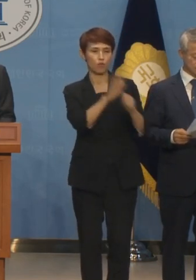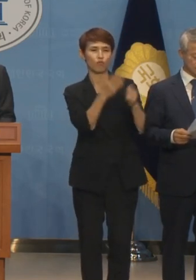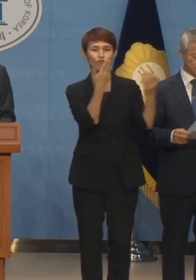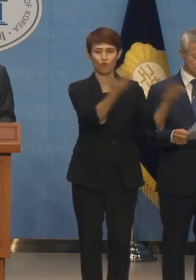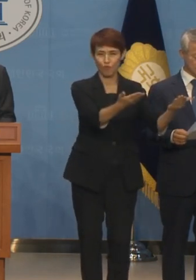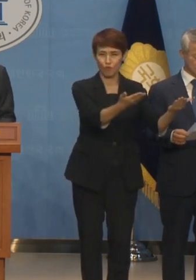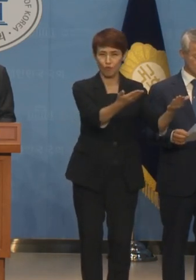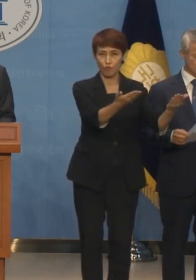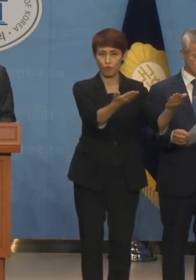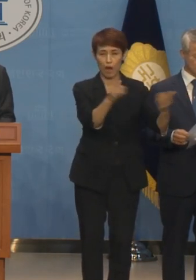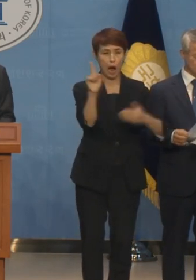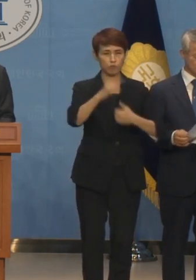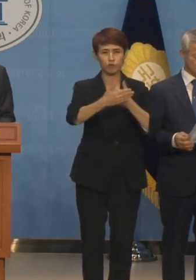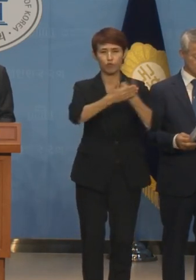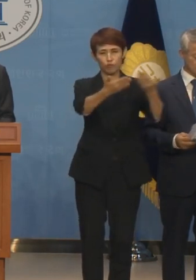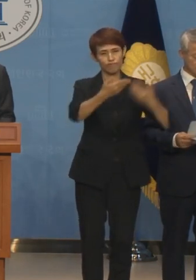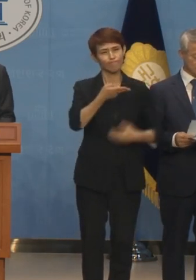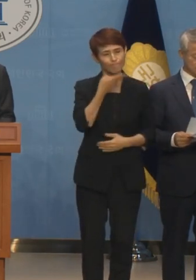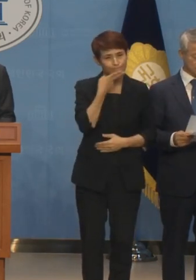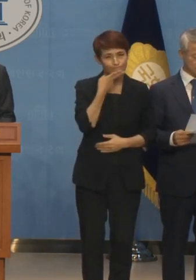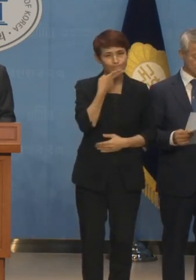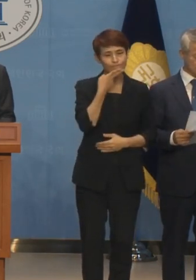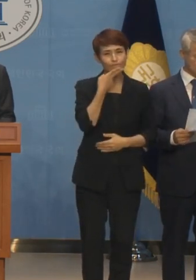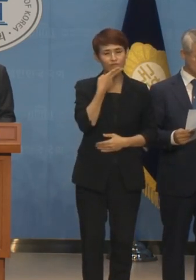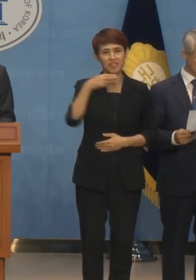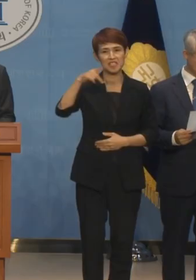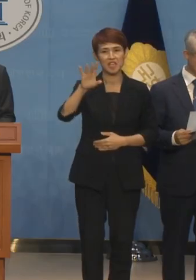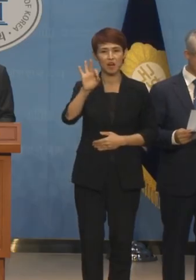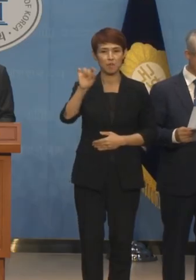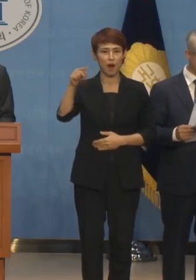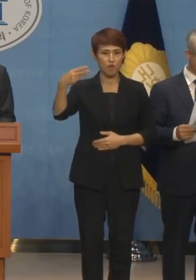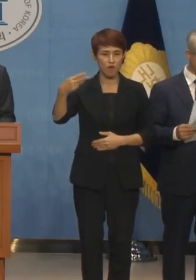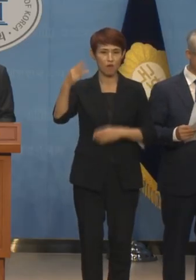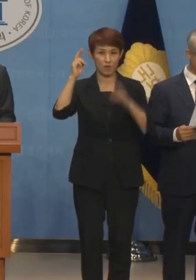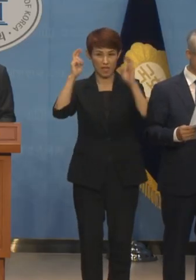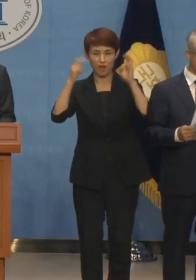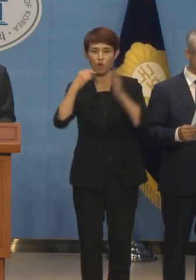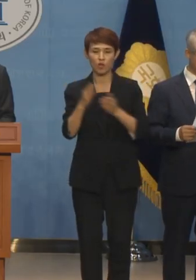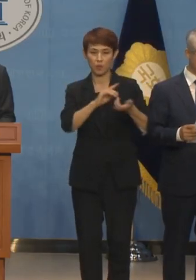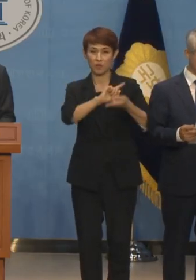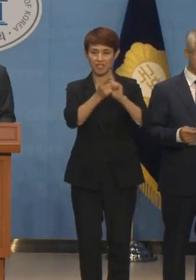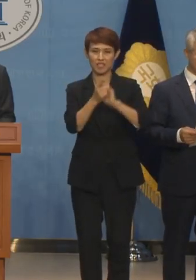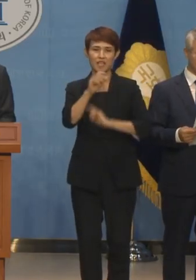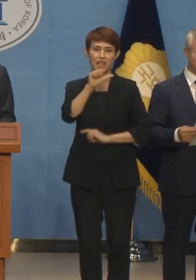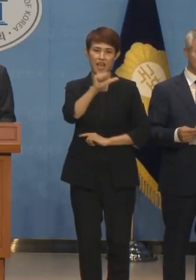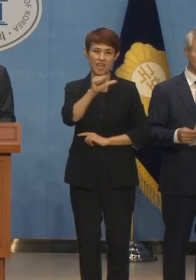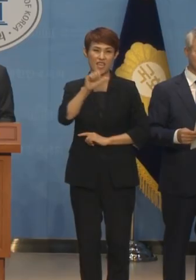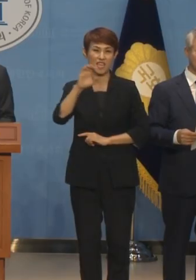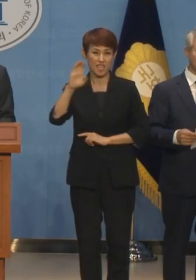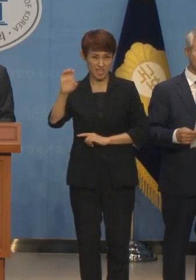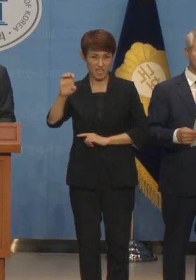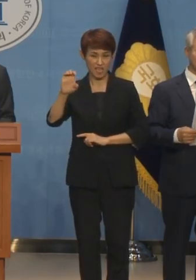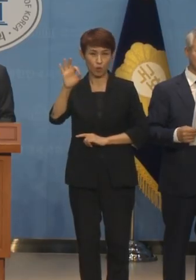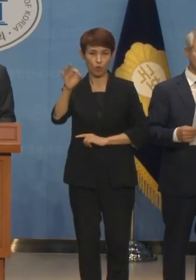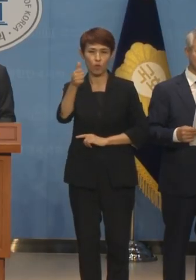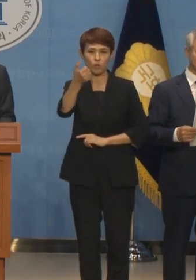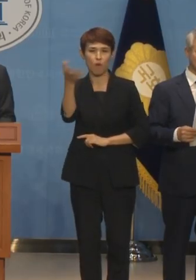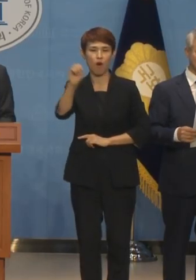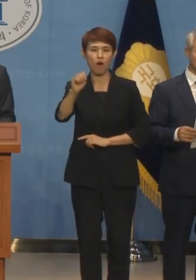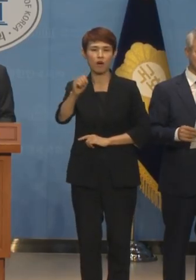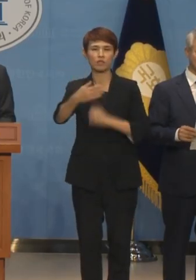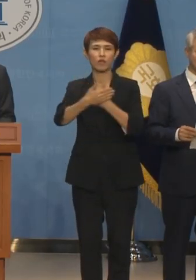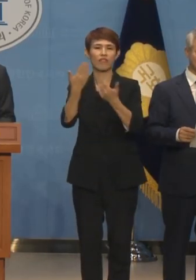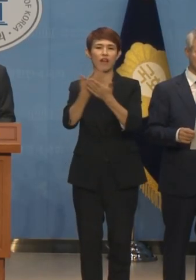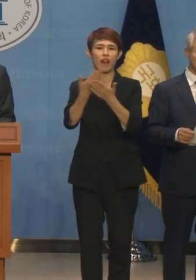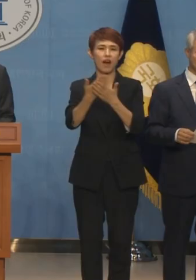아직까지 아무런 지원이 없다. 그러니 쌍방울 그룹이 경기도를 대신하여 A 비용 50억 원을 지원해 달라는 취지의